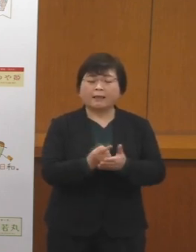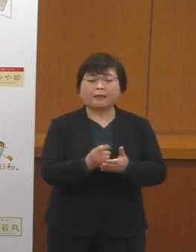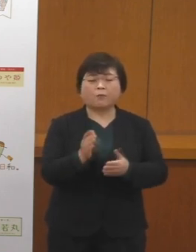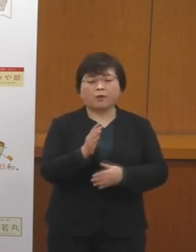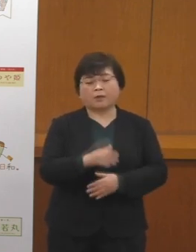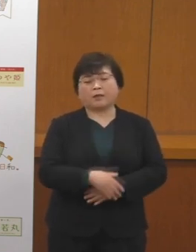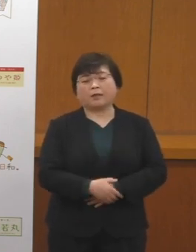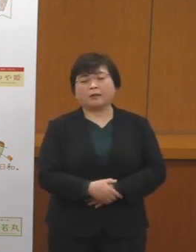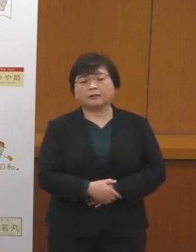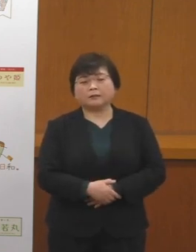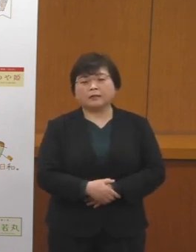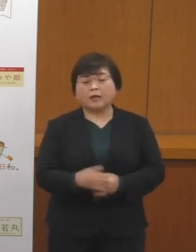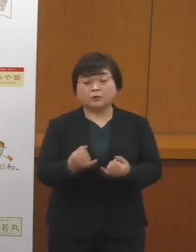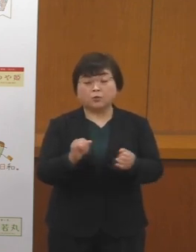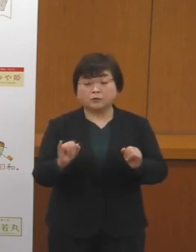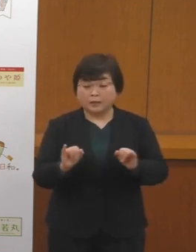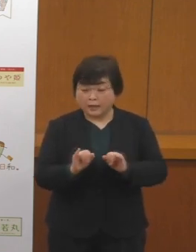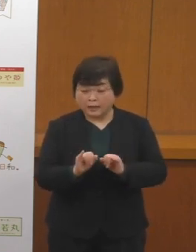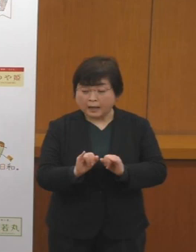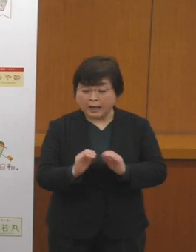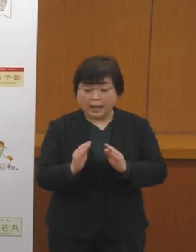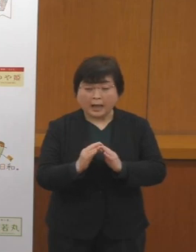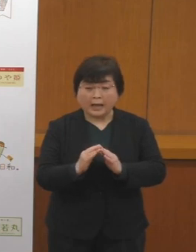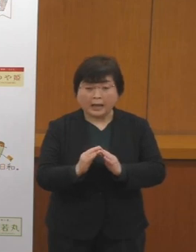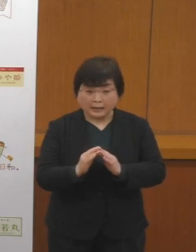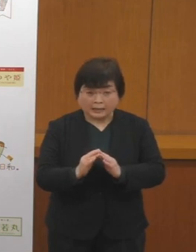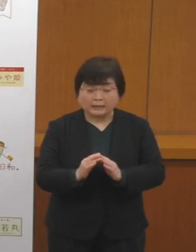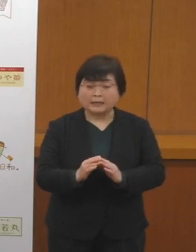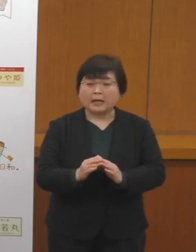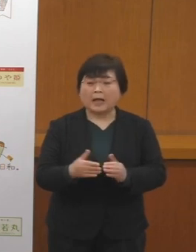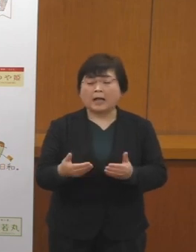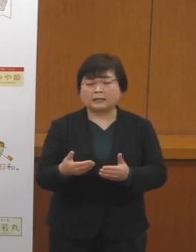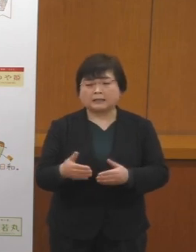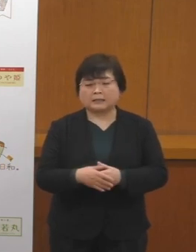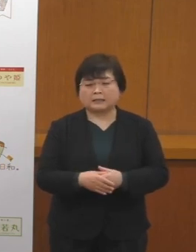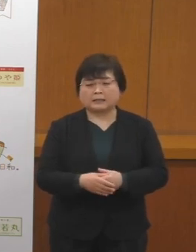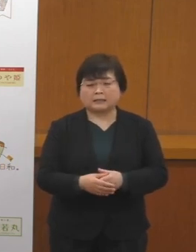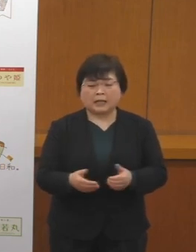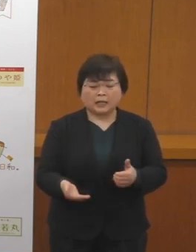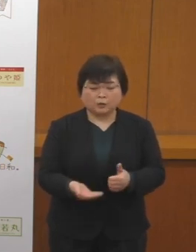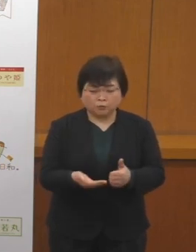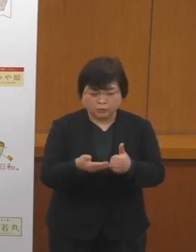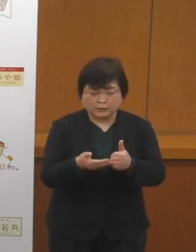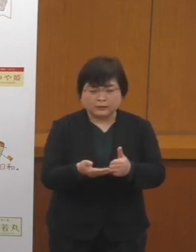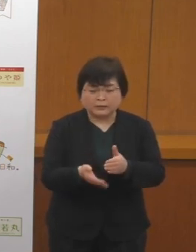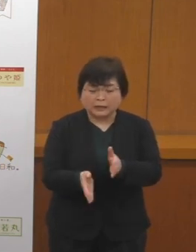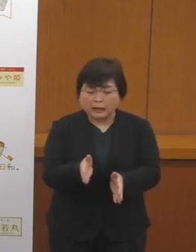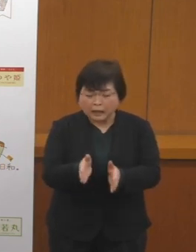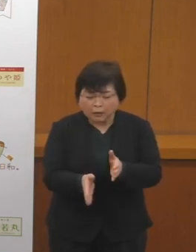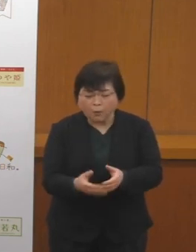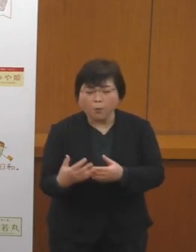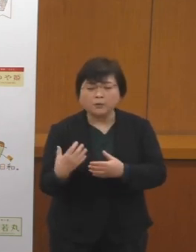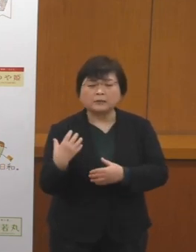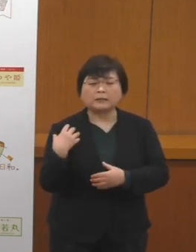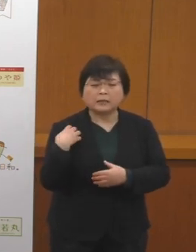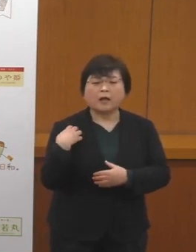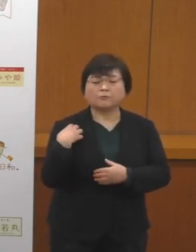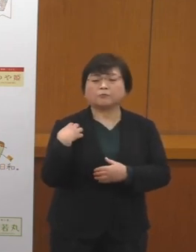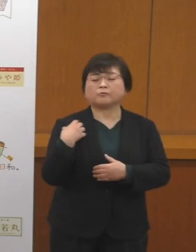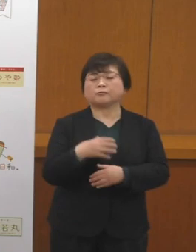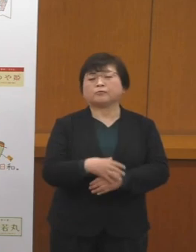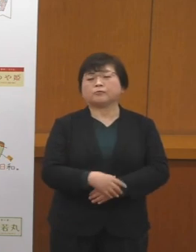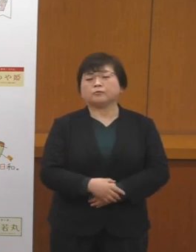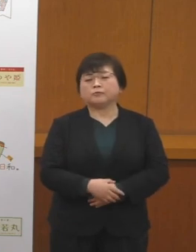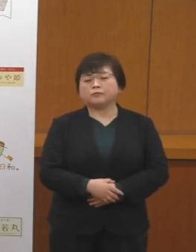はありませんけれども女性はあの家事とか育児介護を担うというようなねそういう